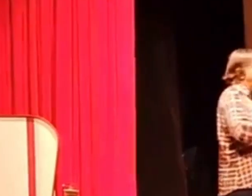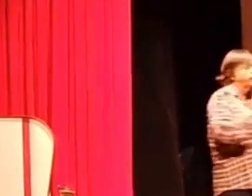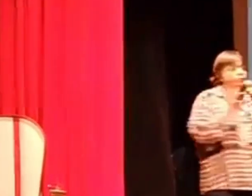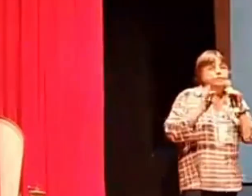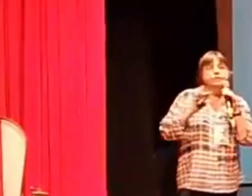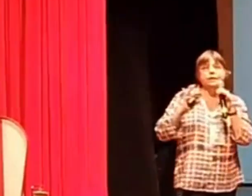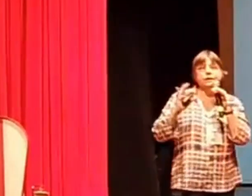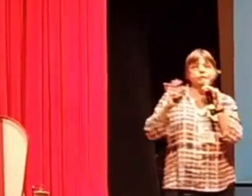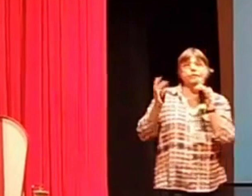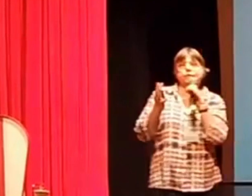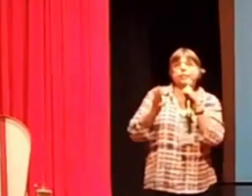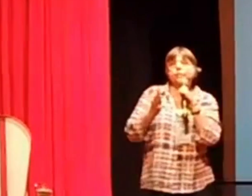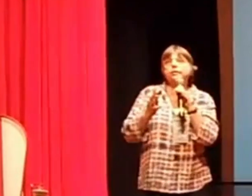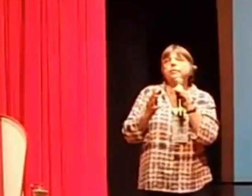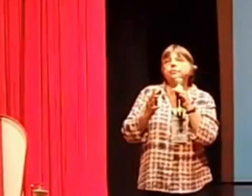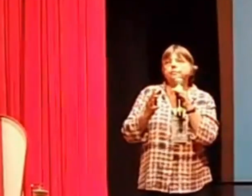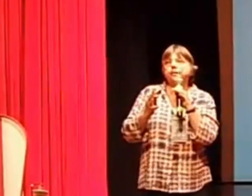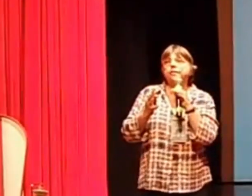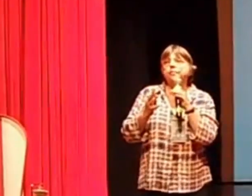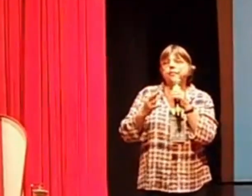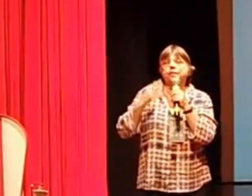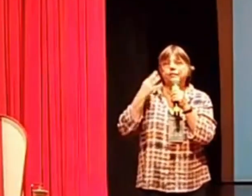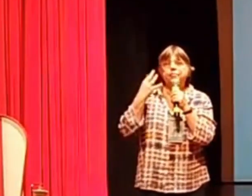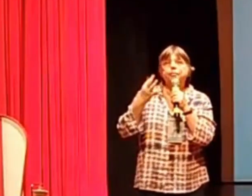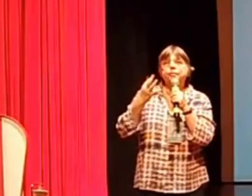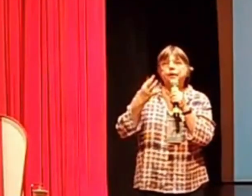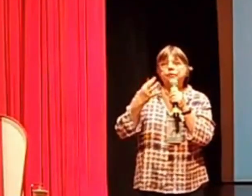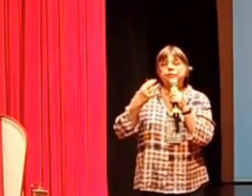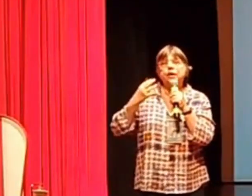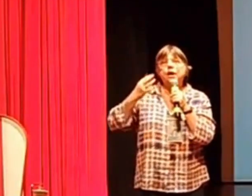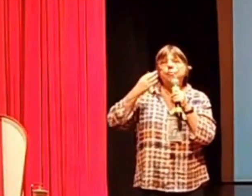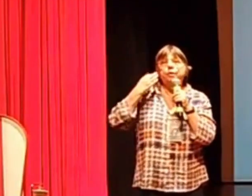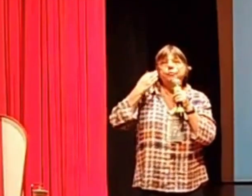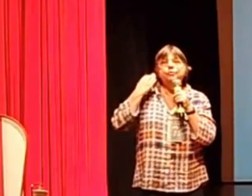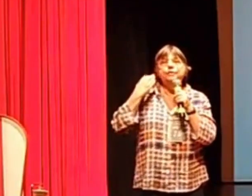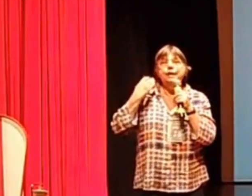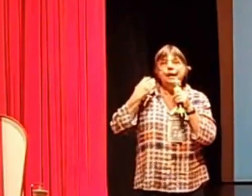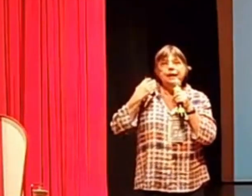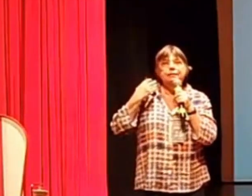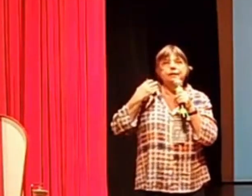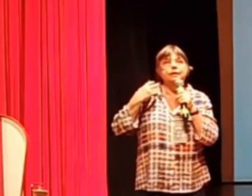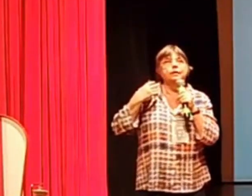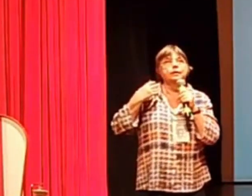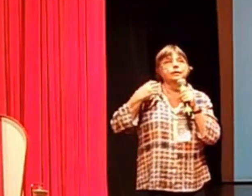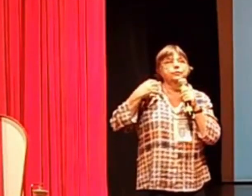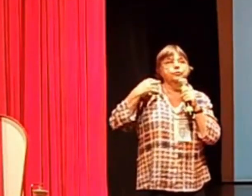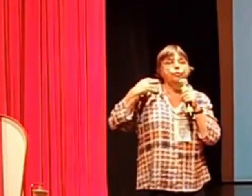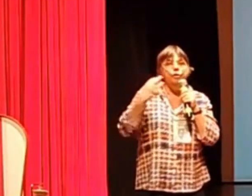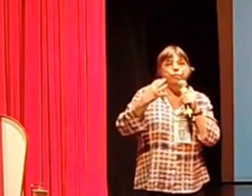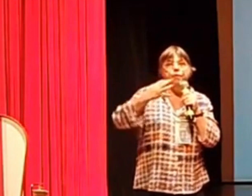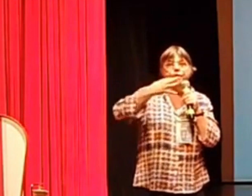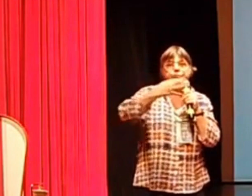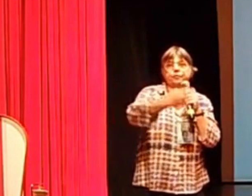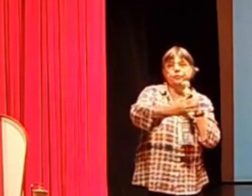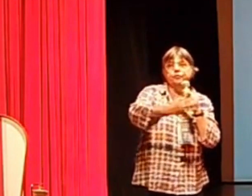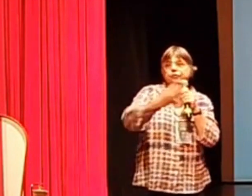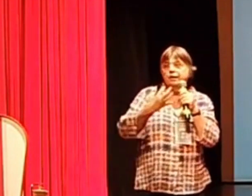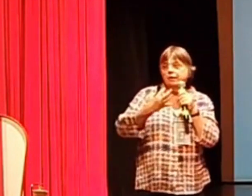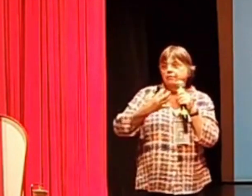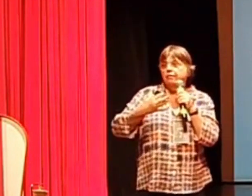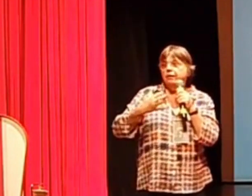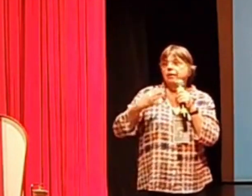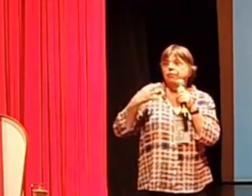assim, isso daqui a gente está falando de percepção, mas é importante porque nos alerta de como as